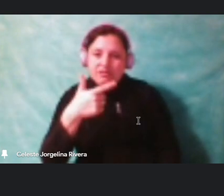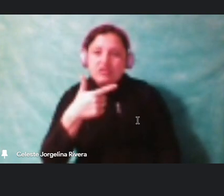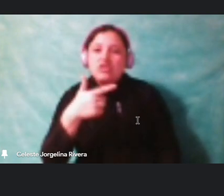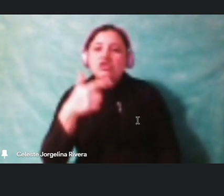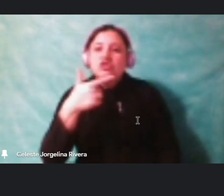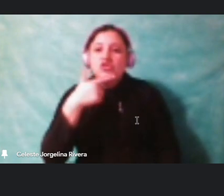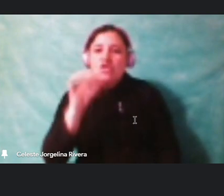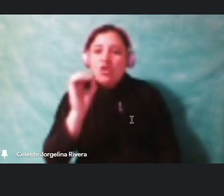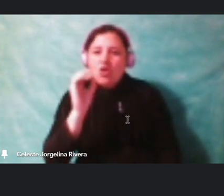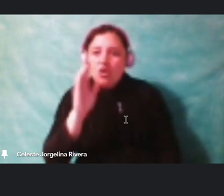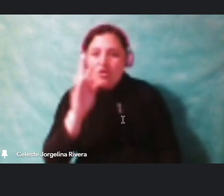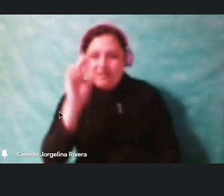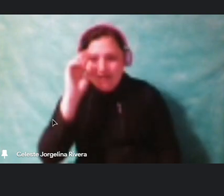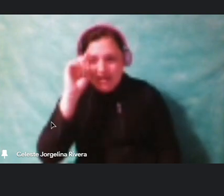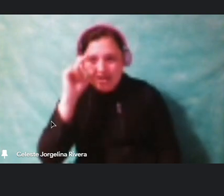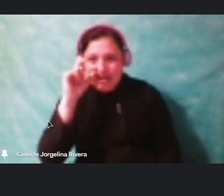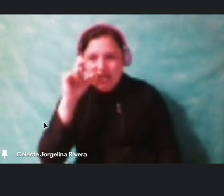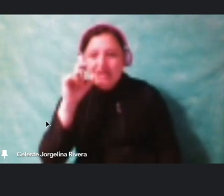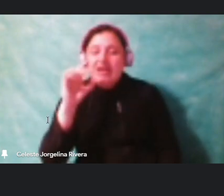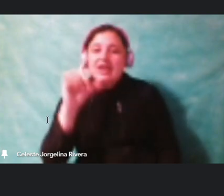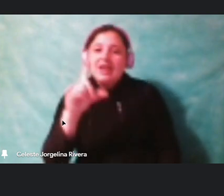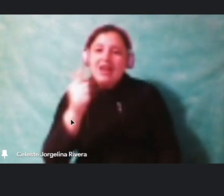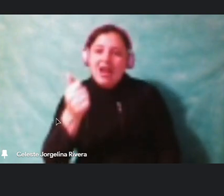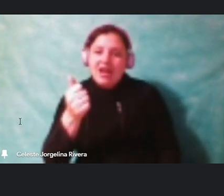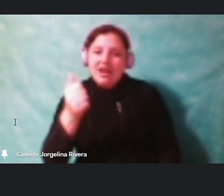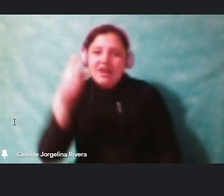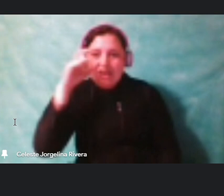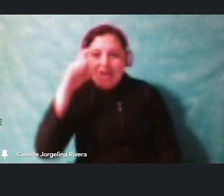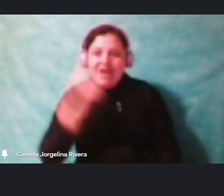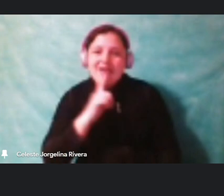la sociedad científica del conocimiento. No, sociedad no,